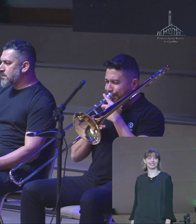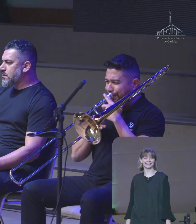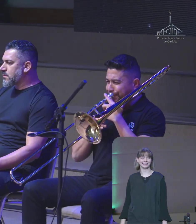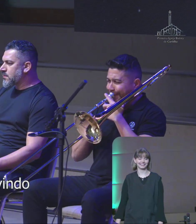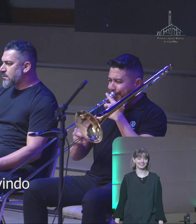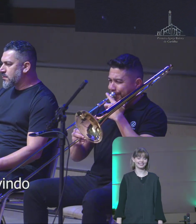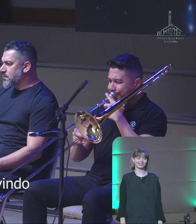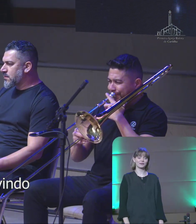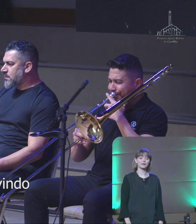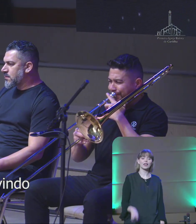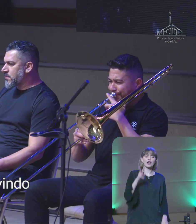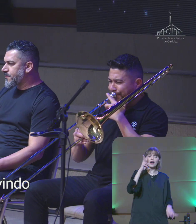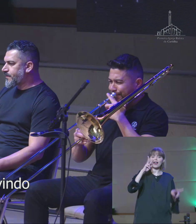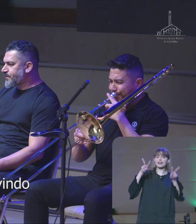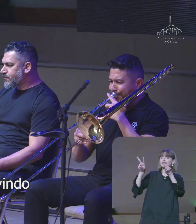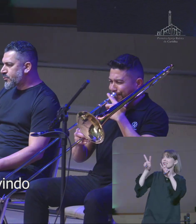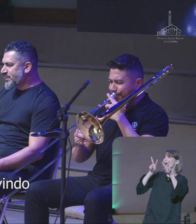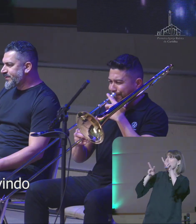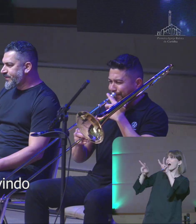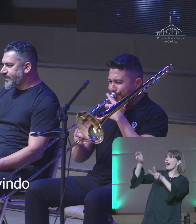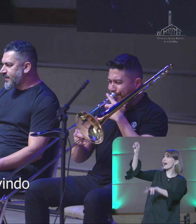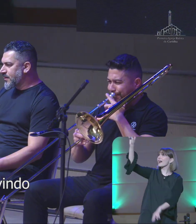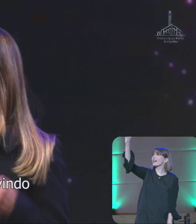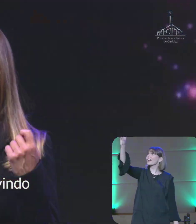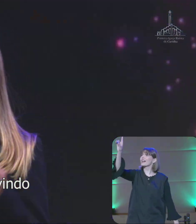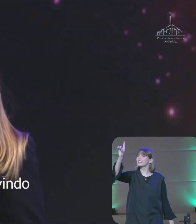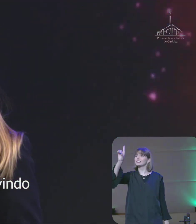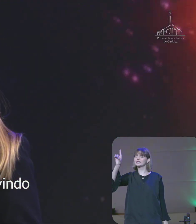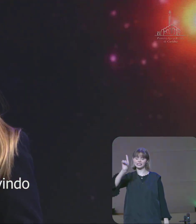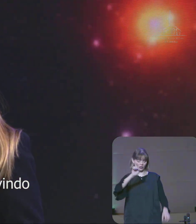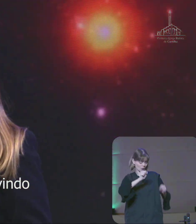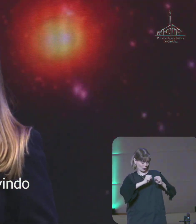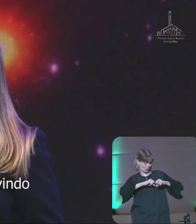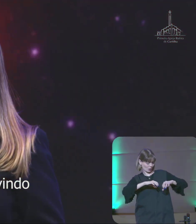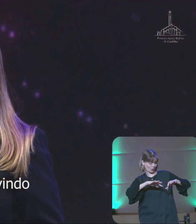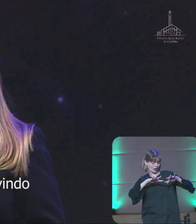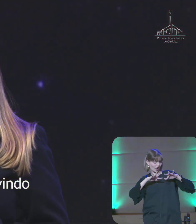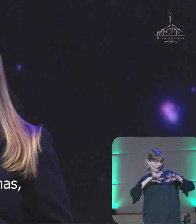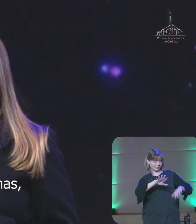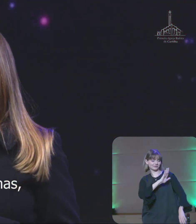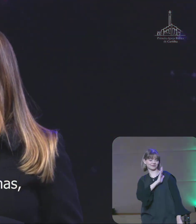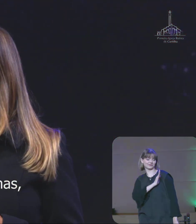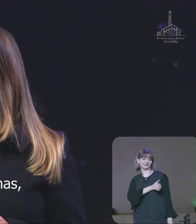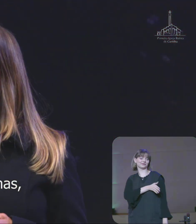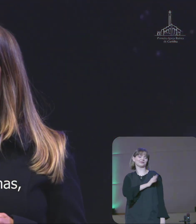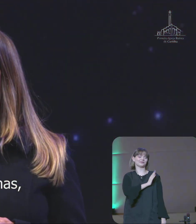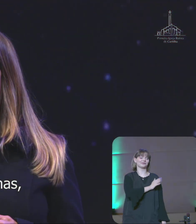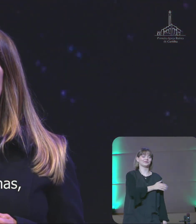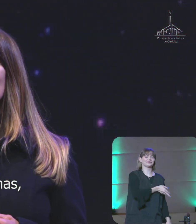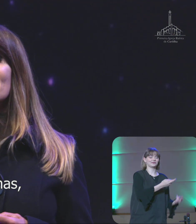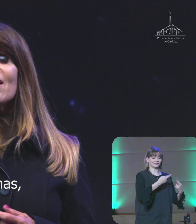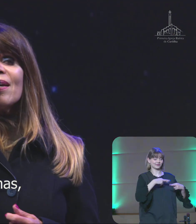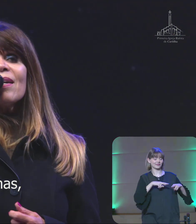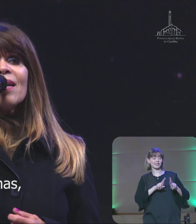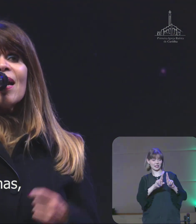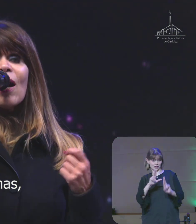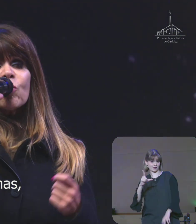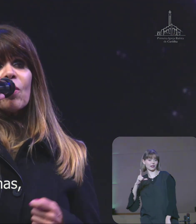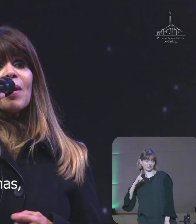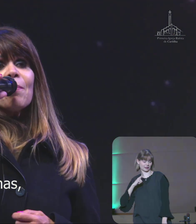Eu posso ver a luz que está vindo ao coração que espera, e haverá um